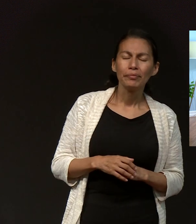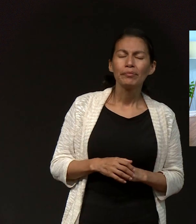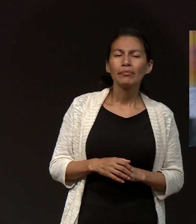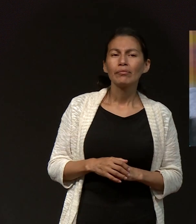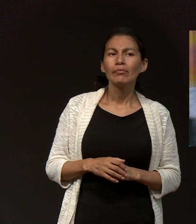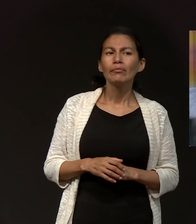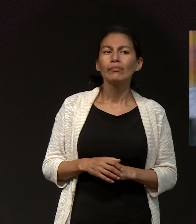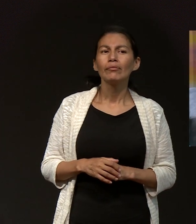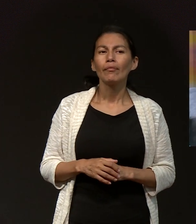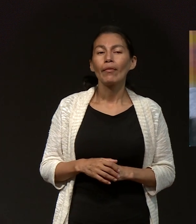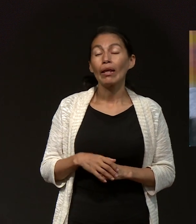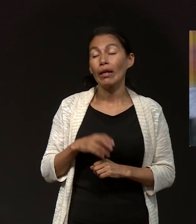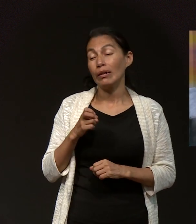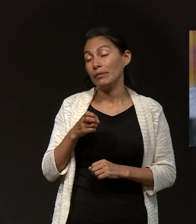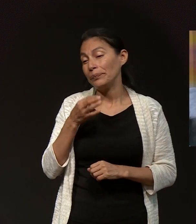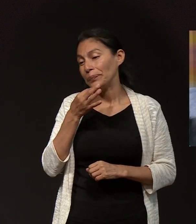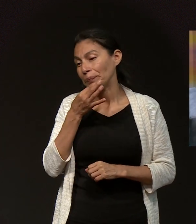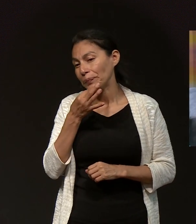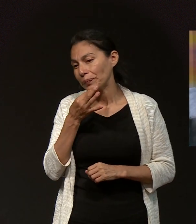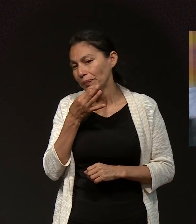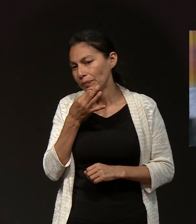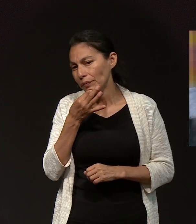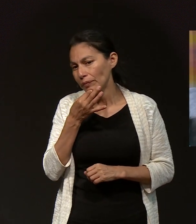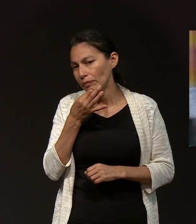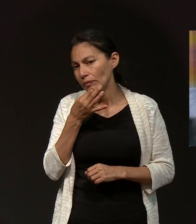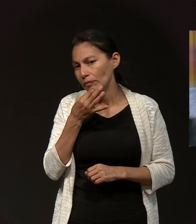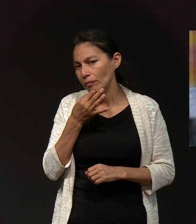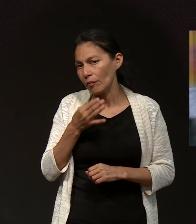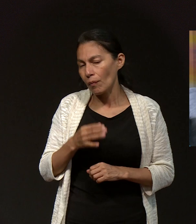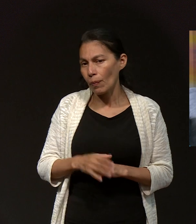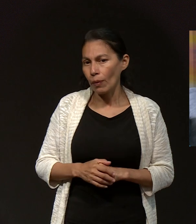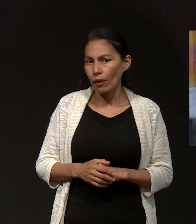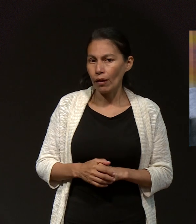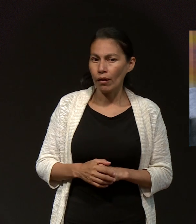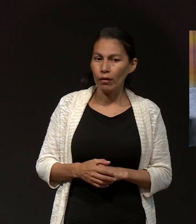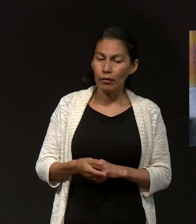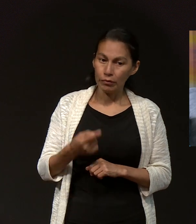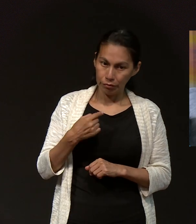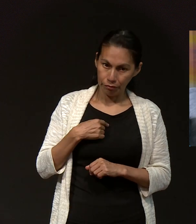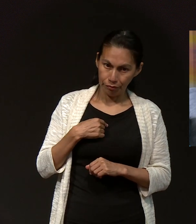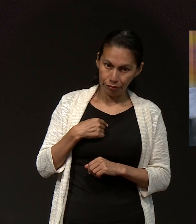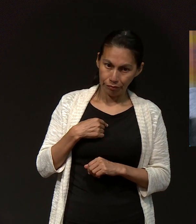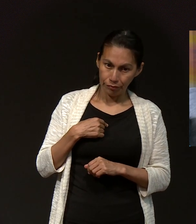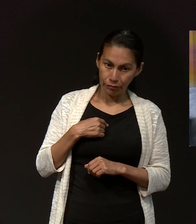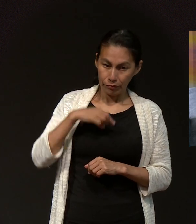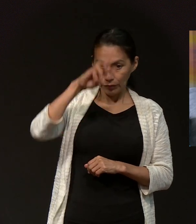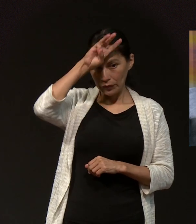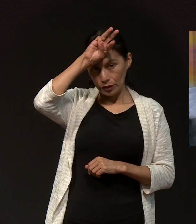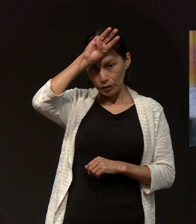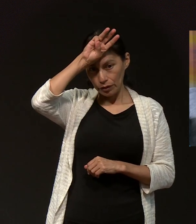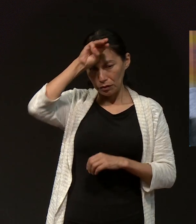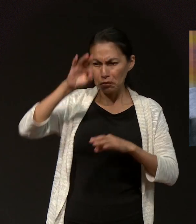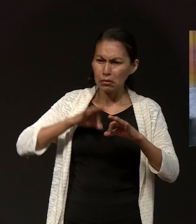seguridad. Pues, resulta que en ese momento en que pasa todo esto, yo estaba trabajando ya en Monterrey,